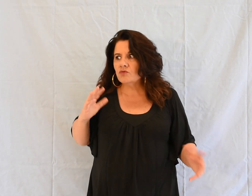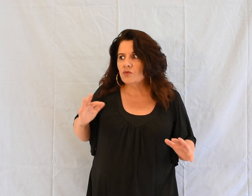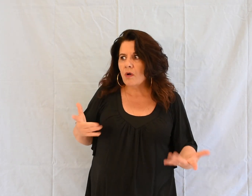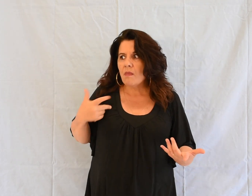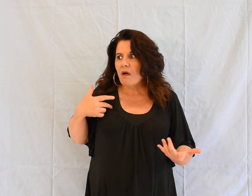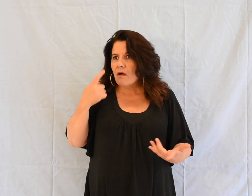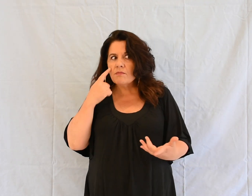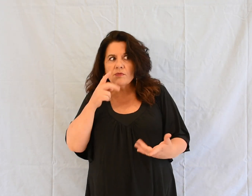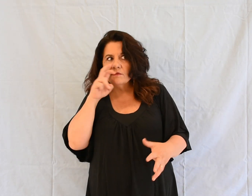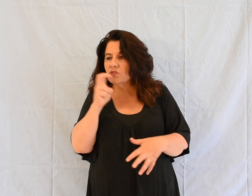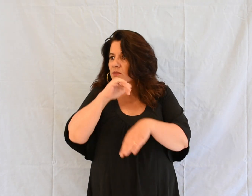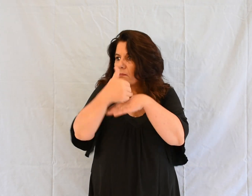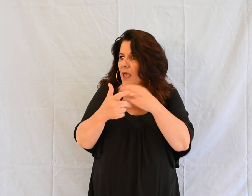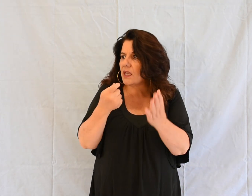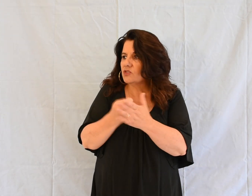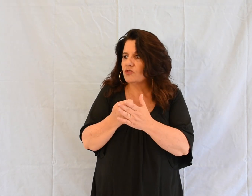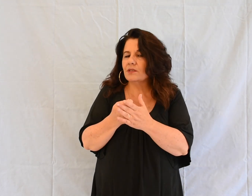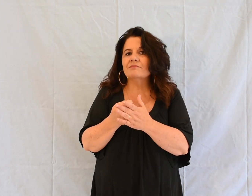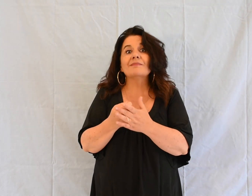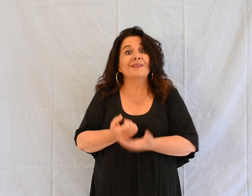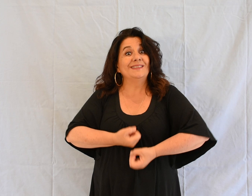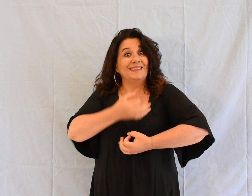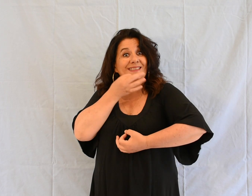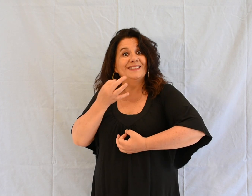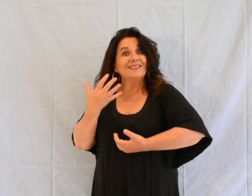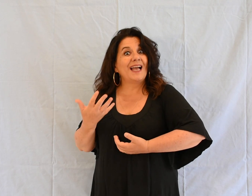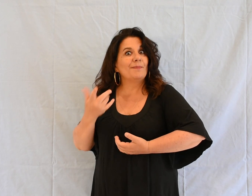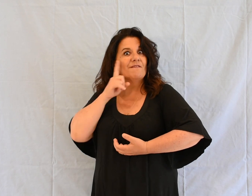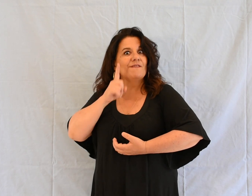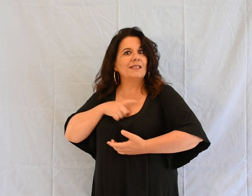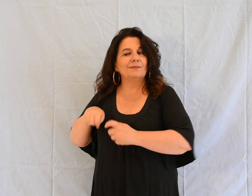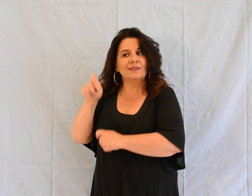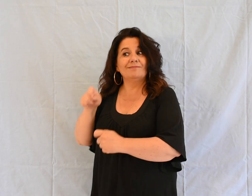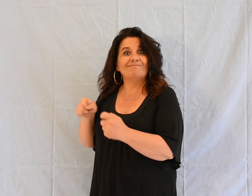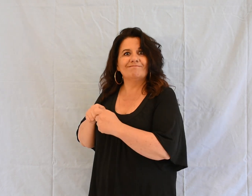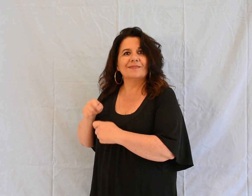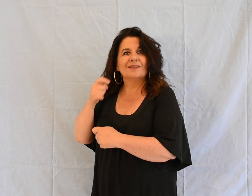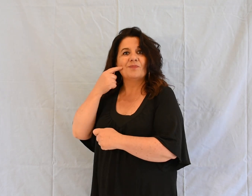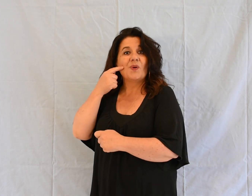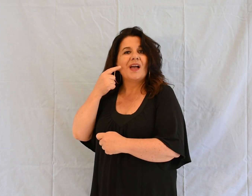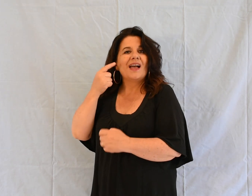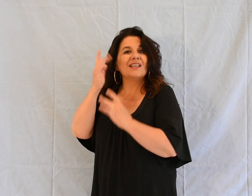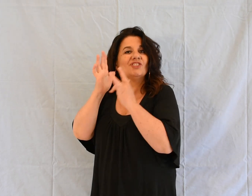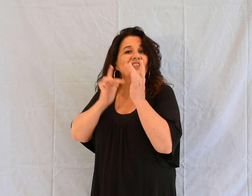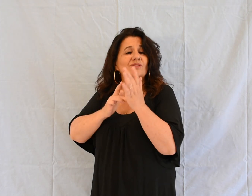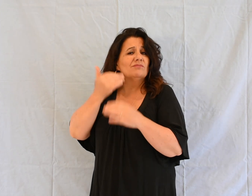Il disait cela pour le mettre à l'épreuve, car il savait bien, lui, ce qu'il allait